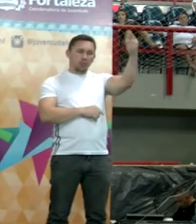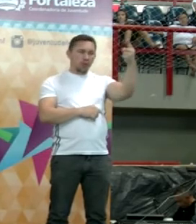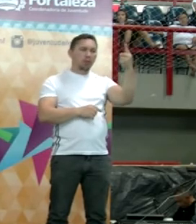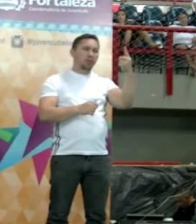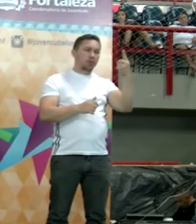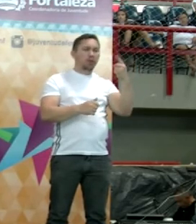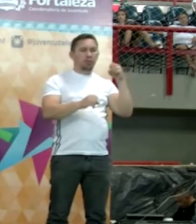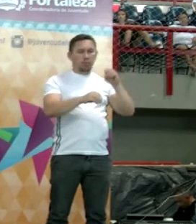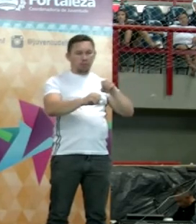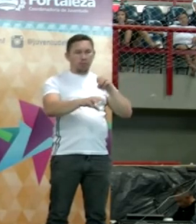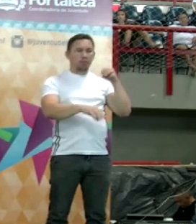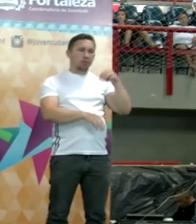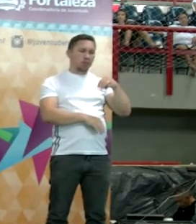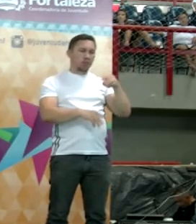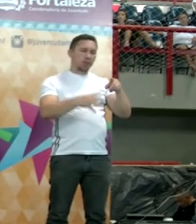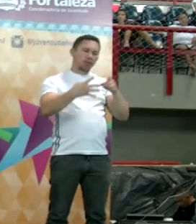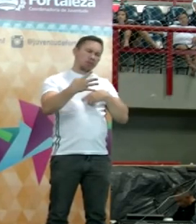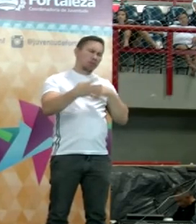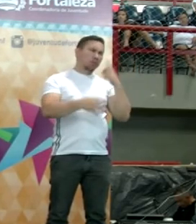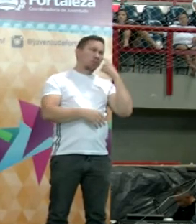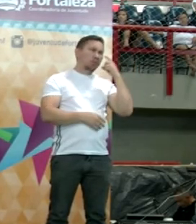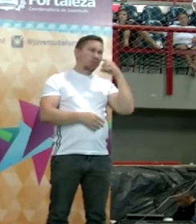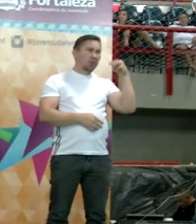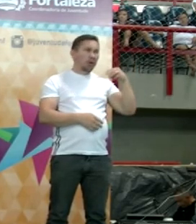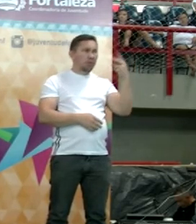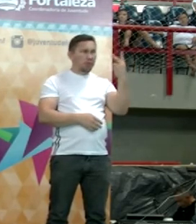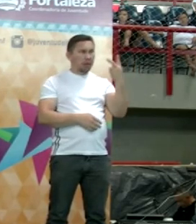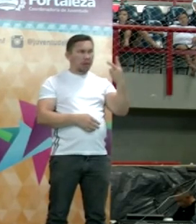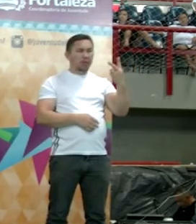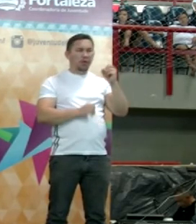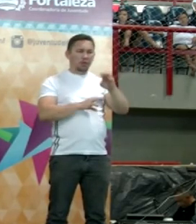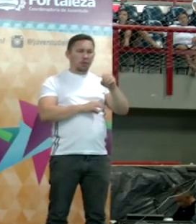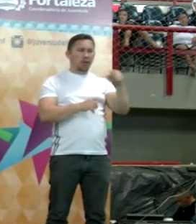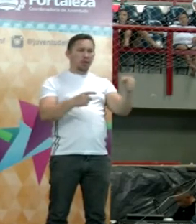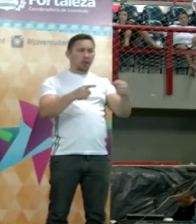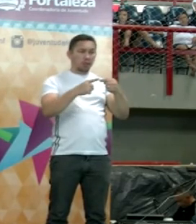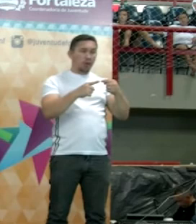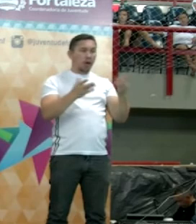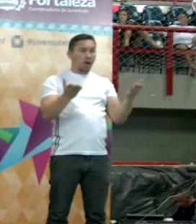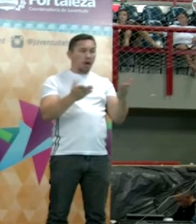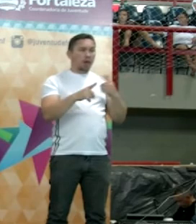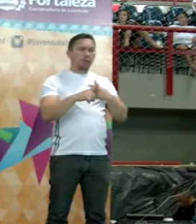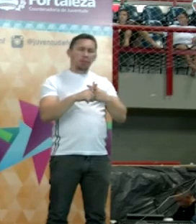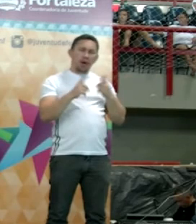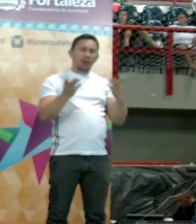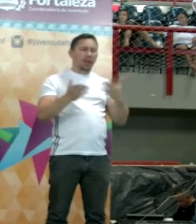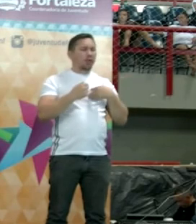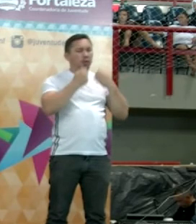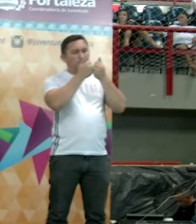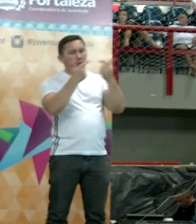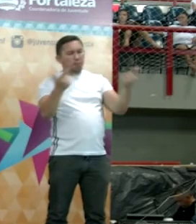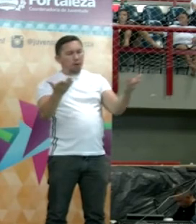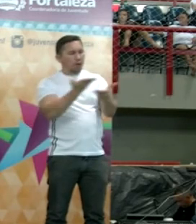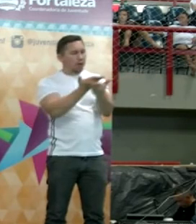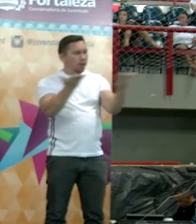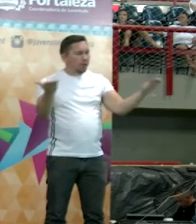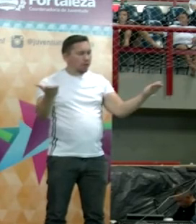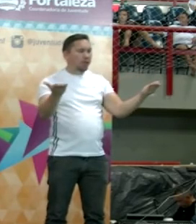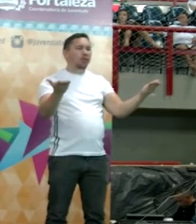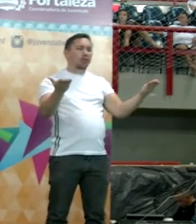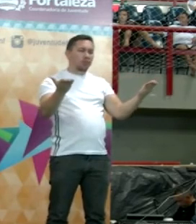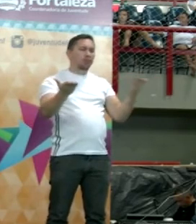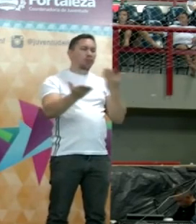mais à frente, tá ok? Vai ter mais 2 aulas, acho que a gente vai trabalhar mais pra frente. Por enquanto, ó, eu desejo boa sorte nesse final de tarde, boa